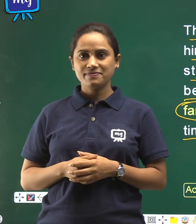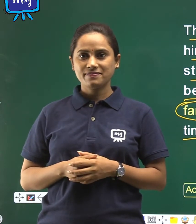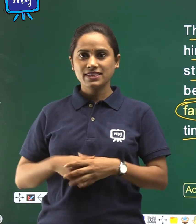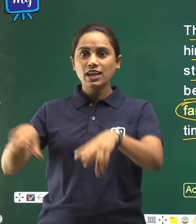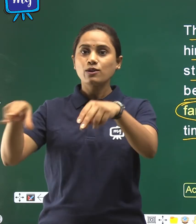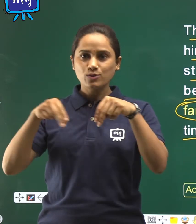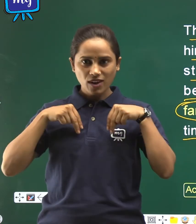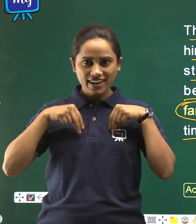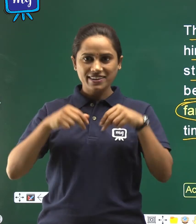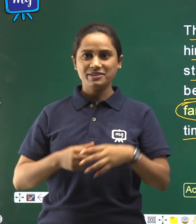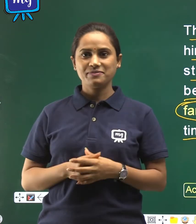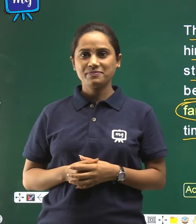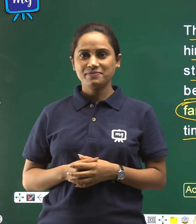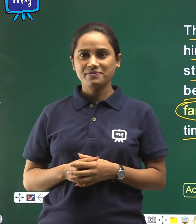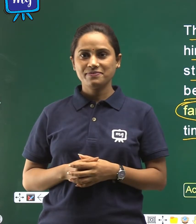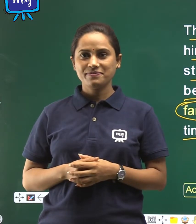स्वीकार करना,